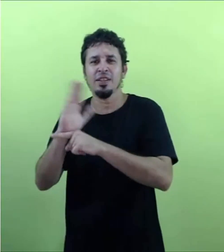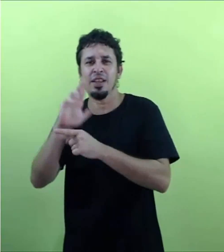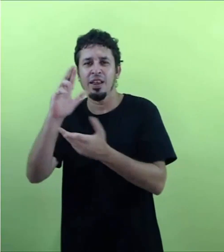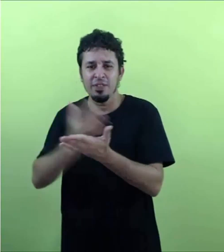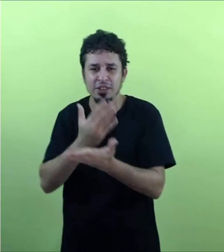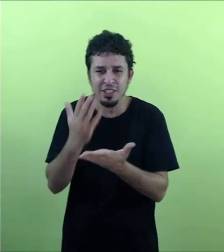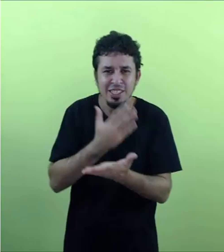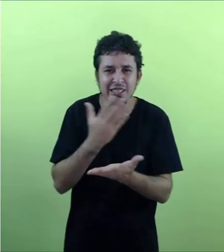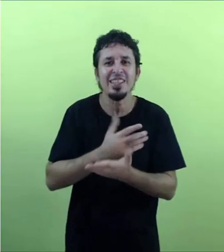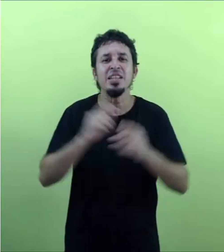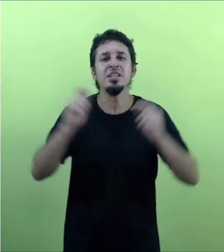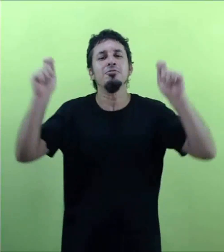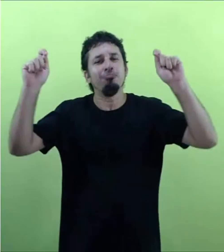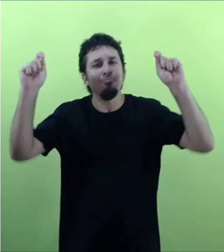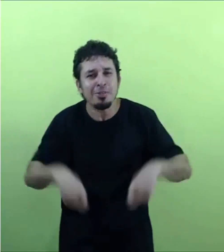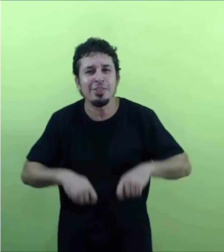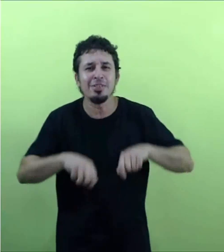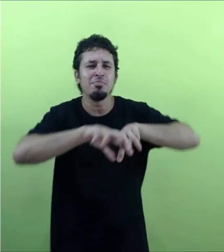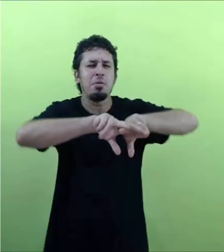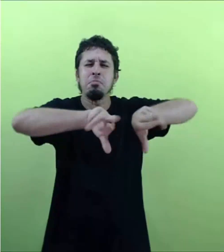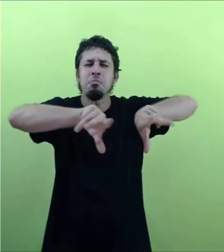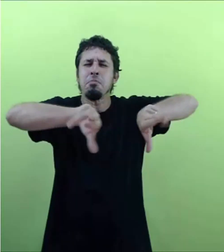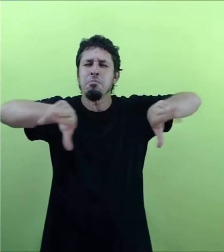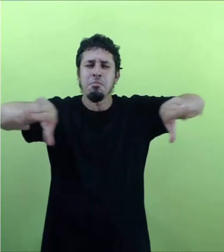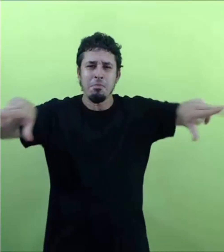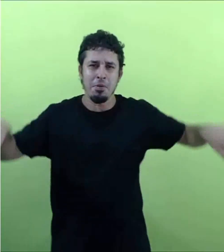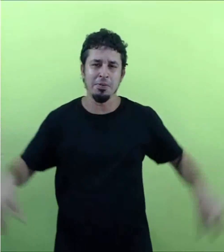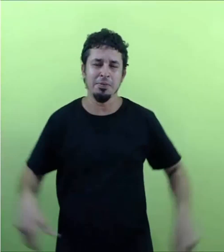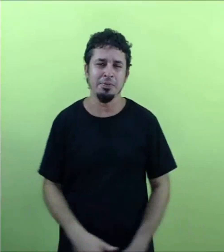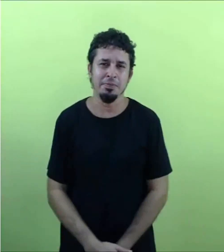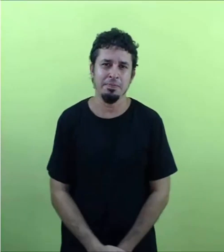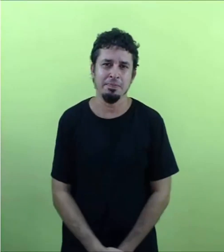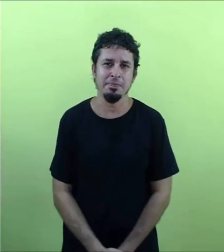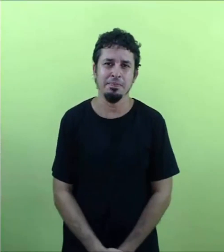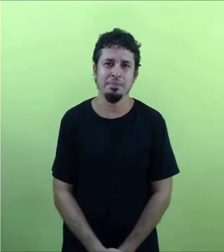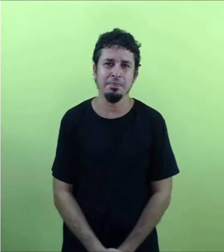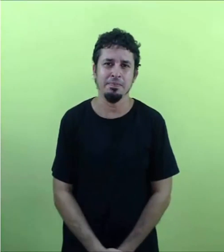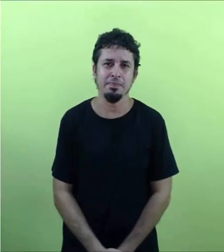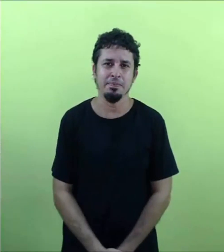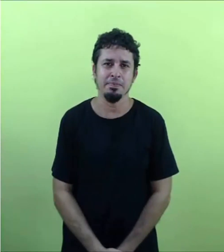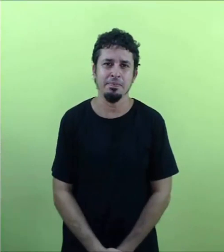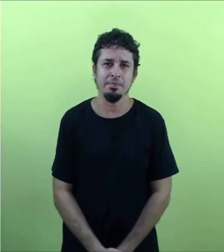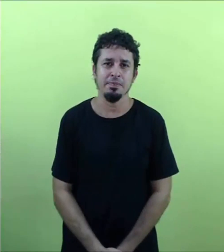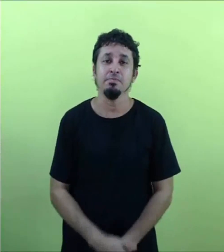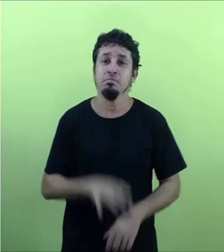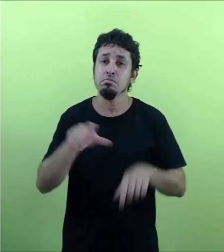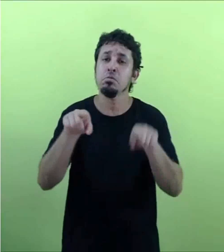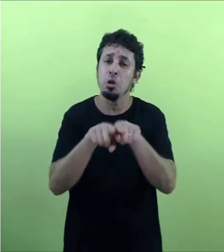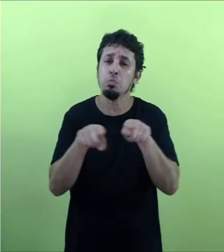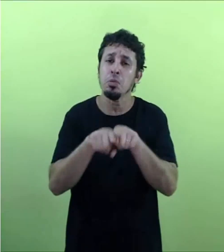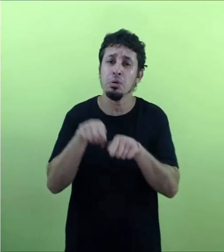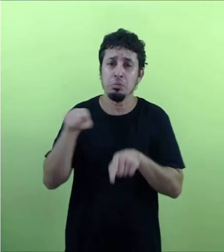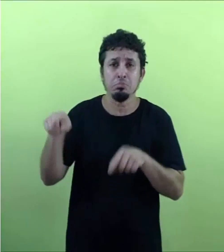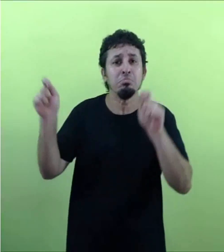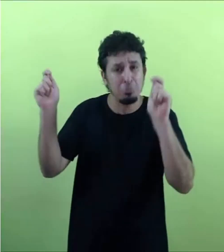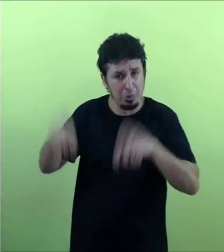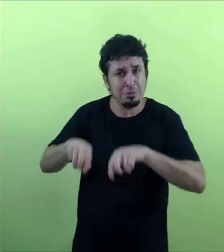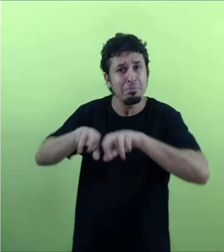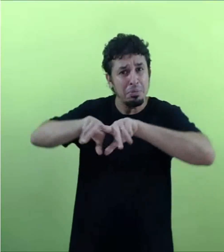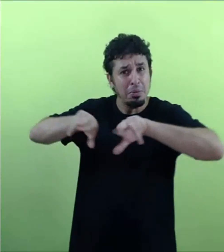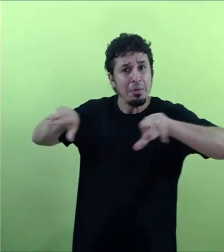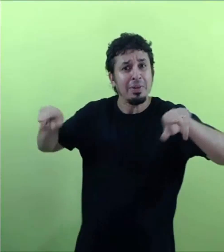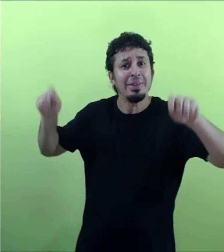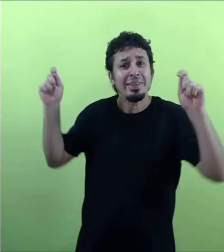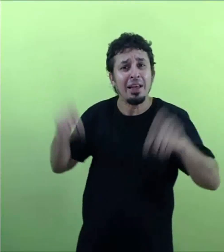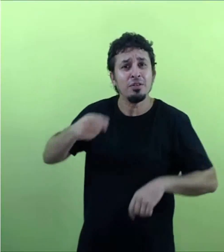evidentes apresentações dos vídeos registros, a formação de um banco de dados científico das traduções e produções sobre